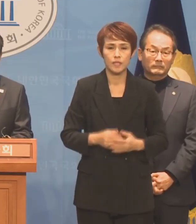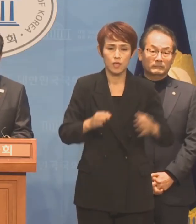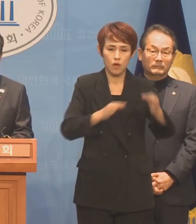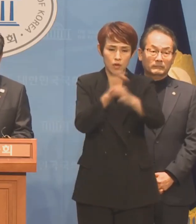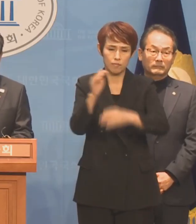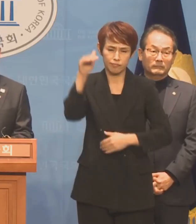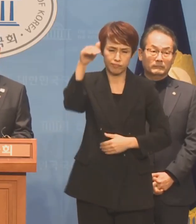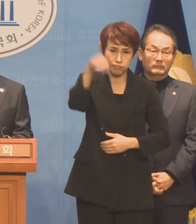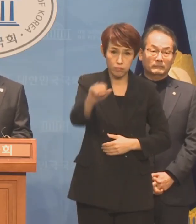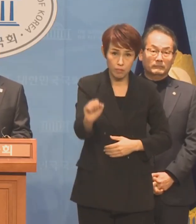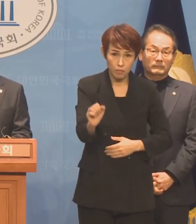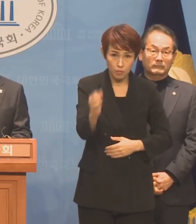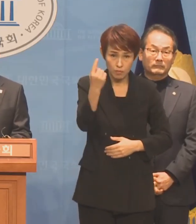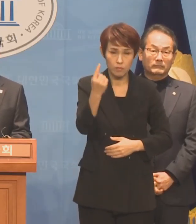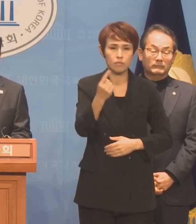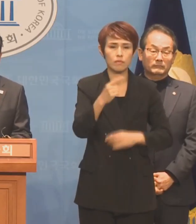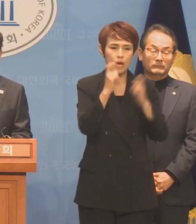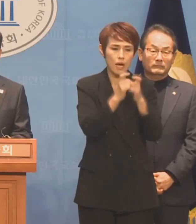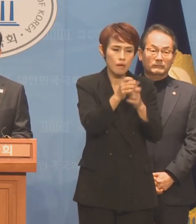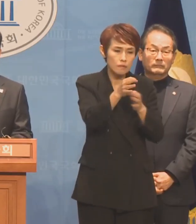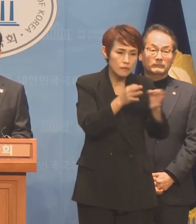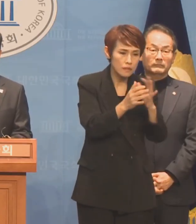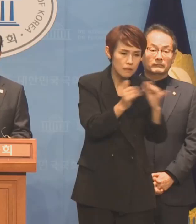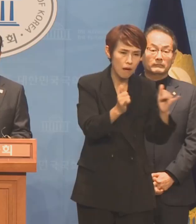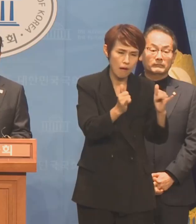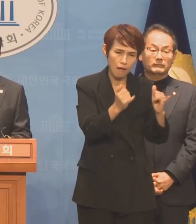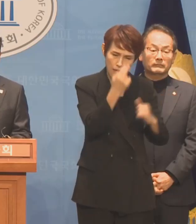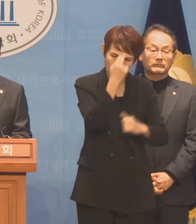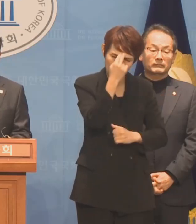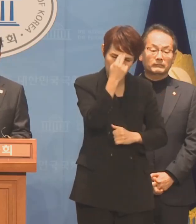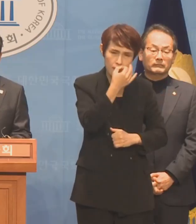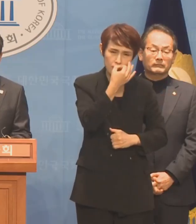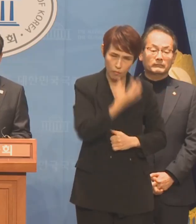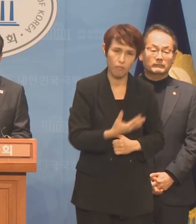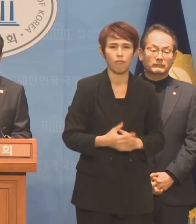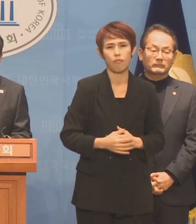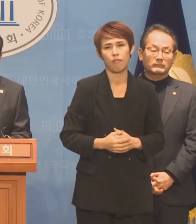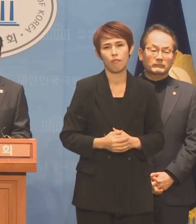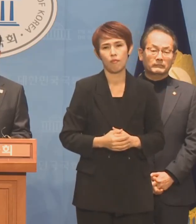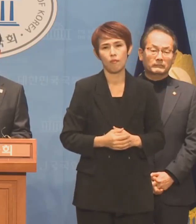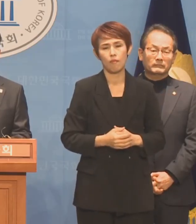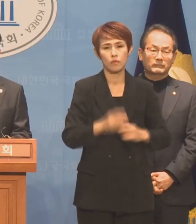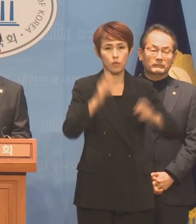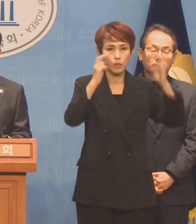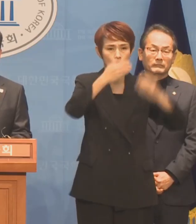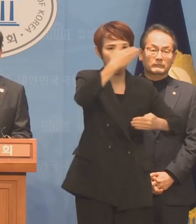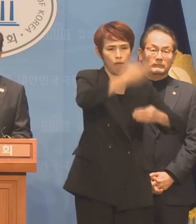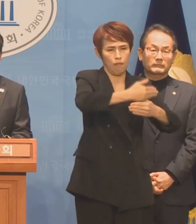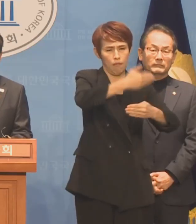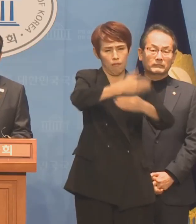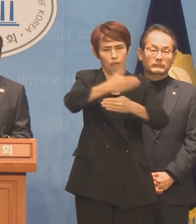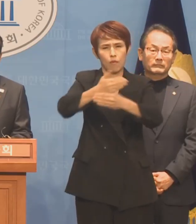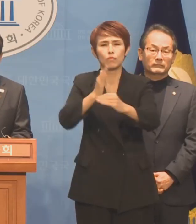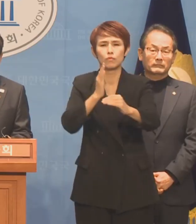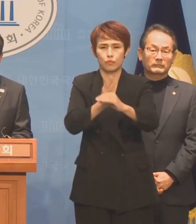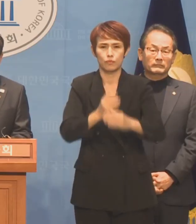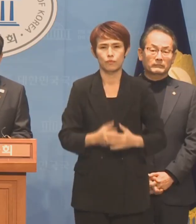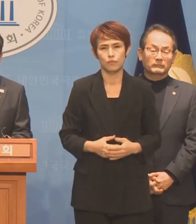침체로 자영업자들이 직격탄을 지금 맞고 줄폐업이 속출하고 있습니다.